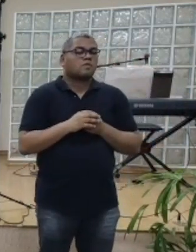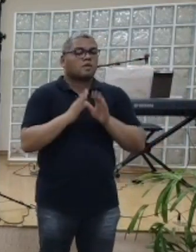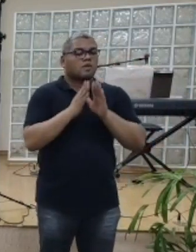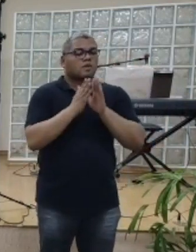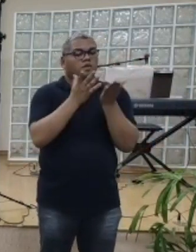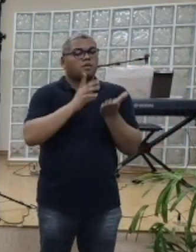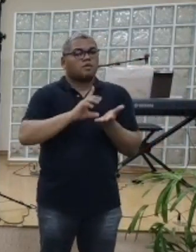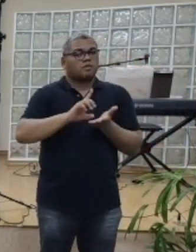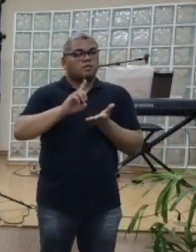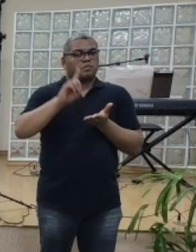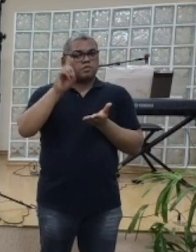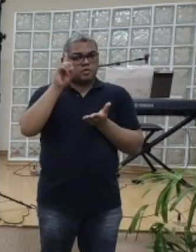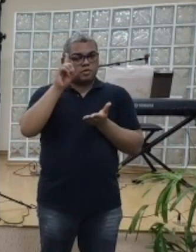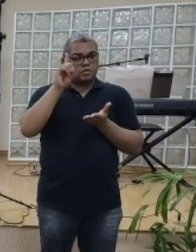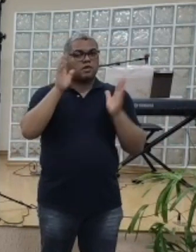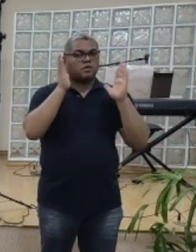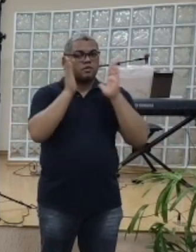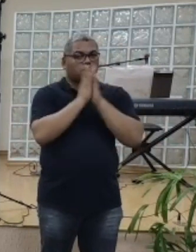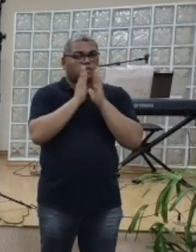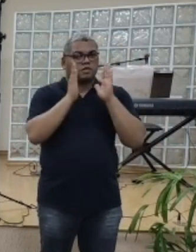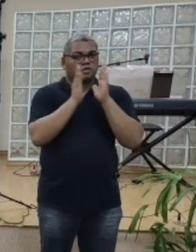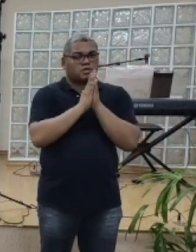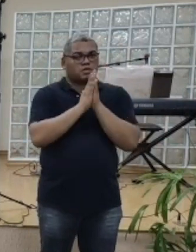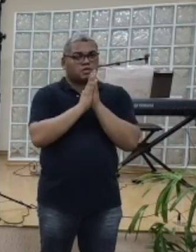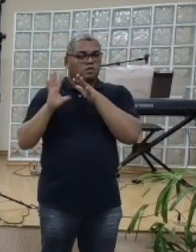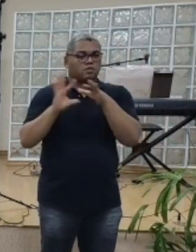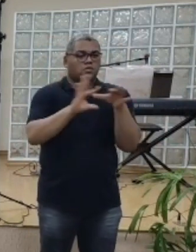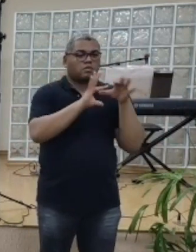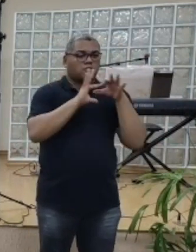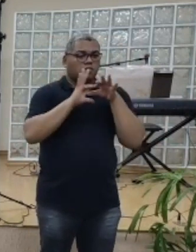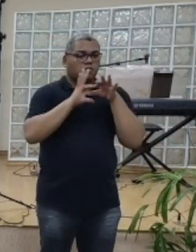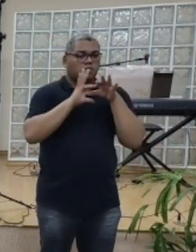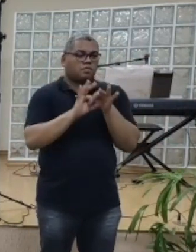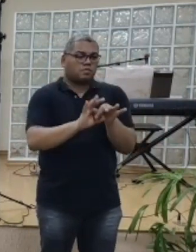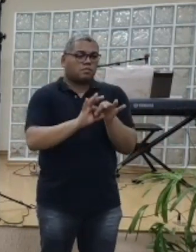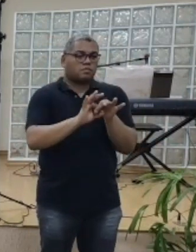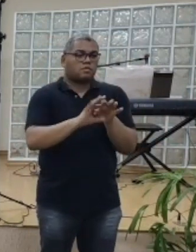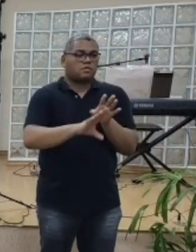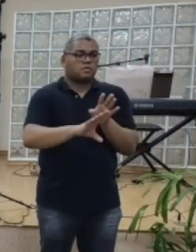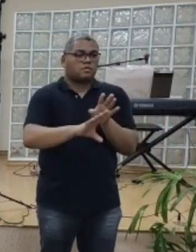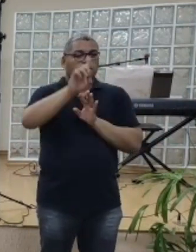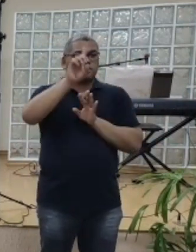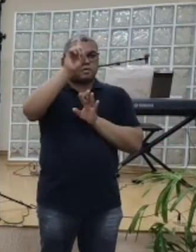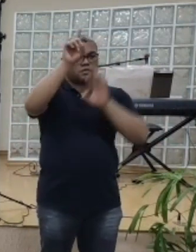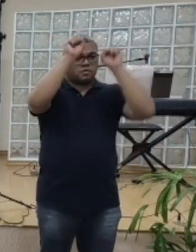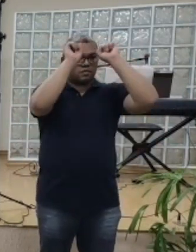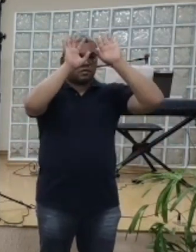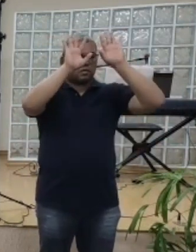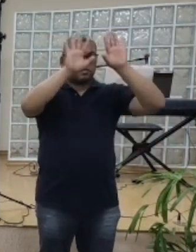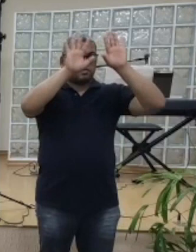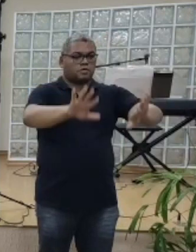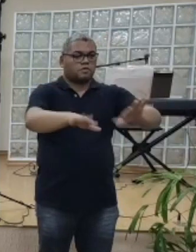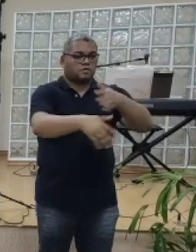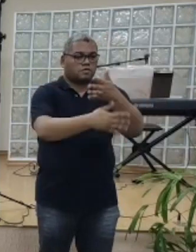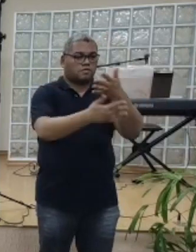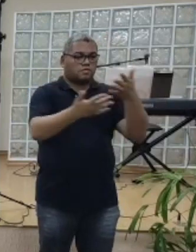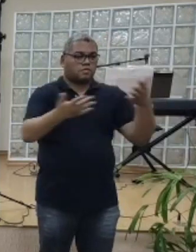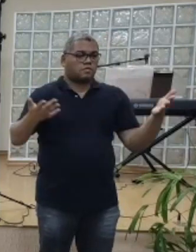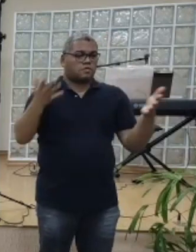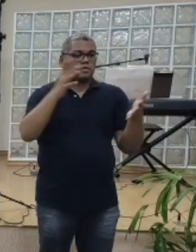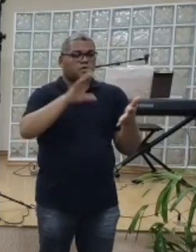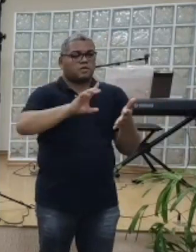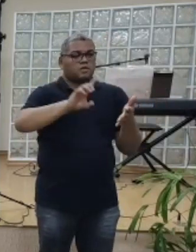Bíblia, oração e comunhão. Que Deus abençoe vocês, que